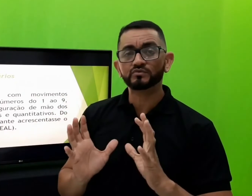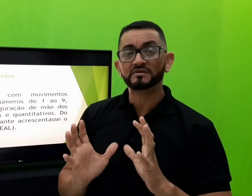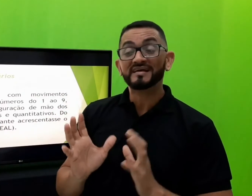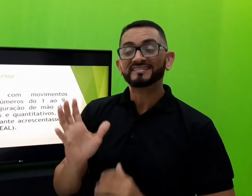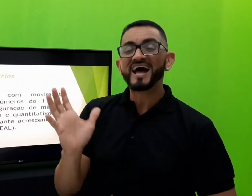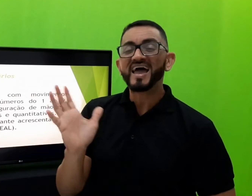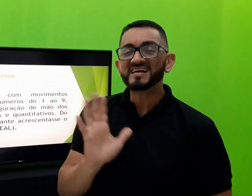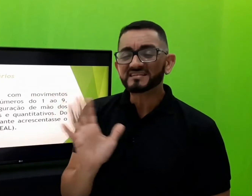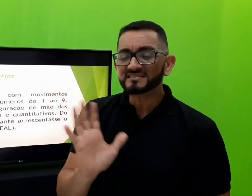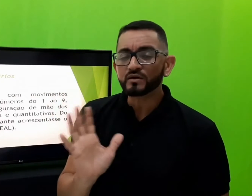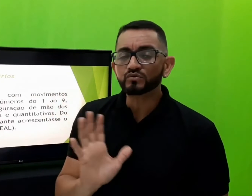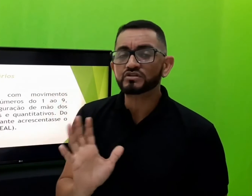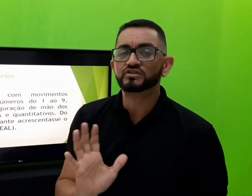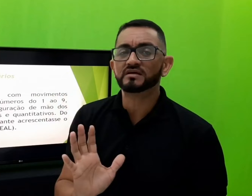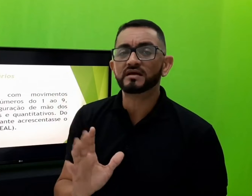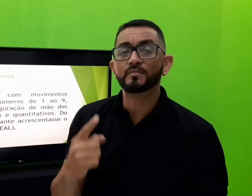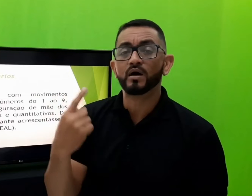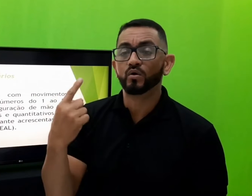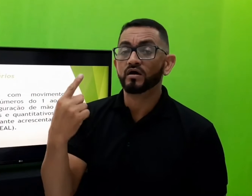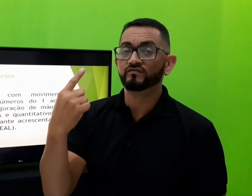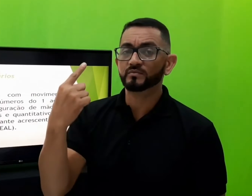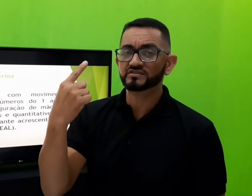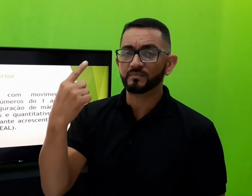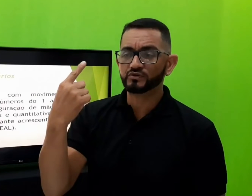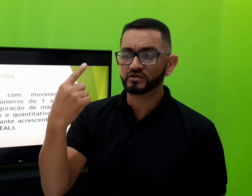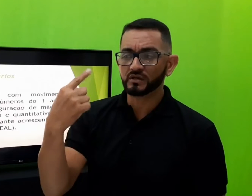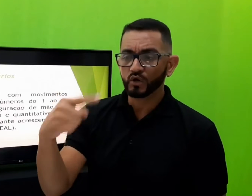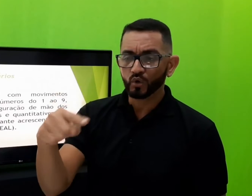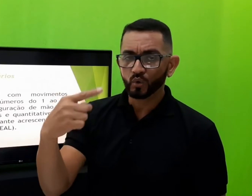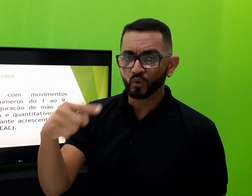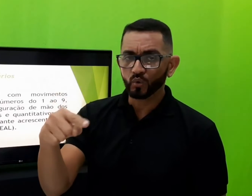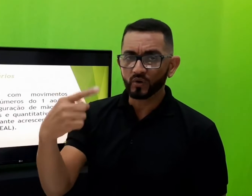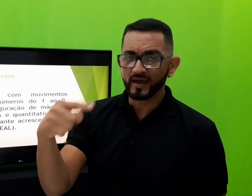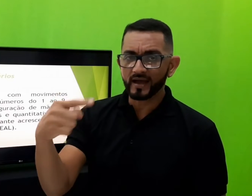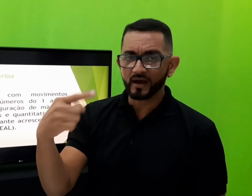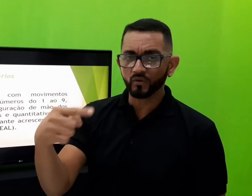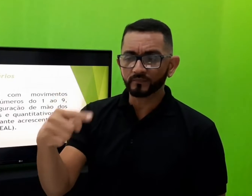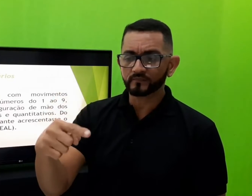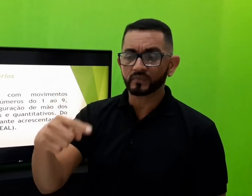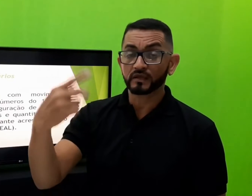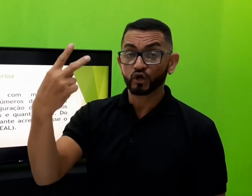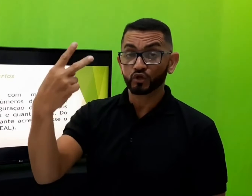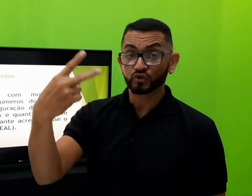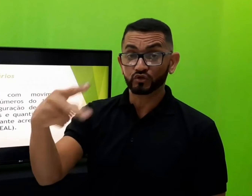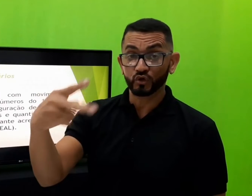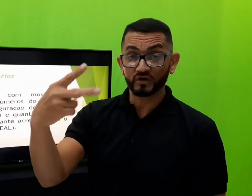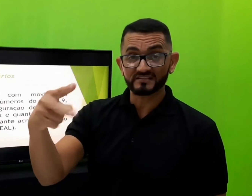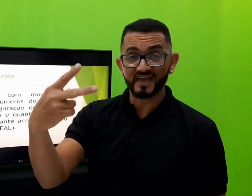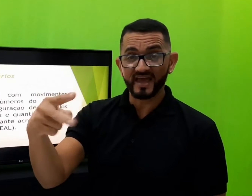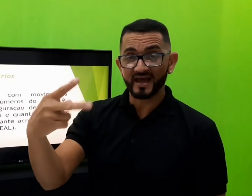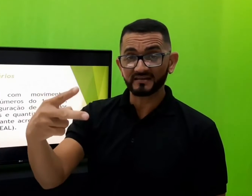vamos dar essa sacudidinha na mão. Vamos repetir? 1 real, 2